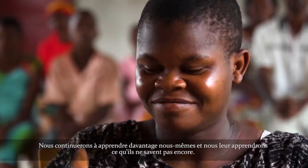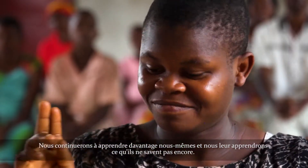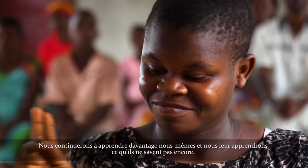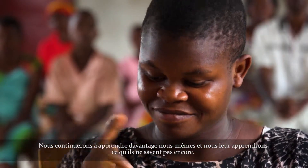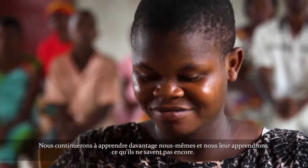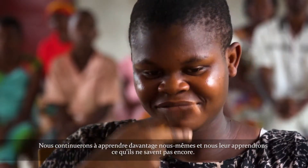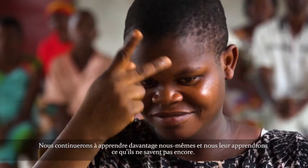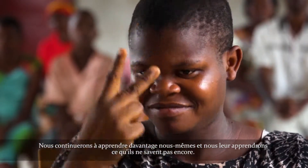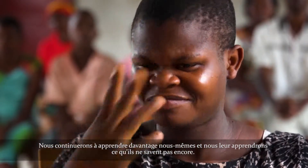tubibereke batera imbere